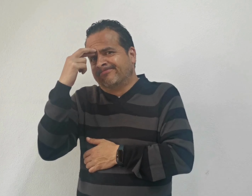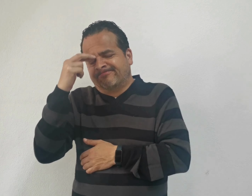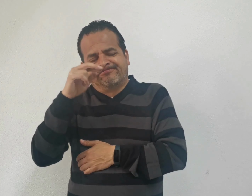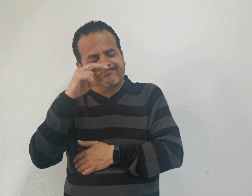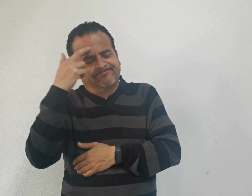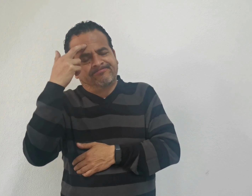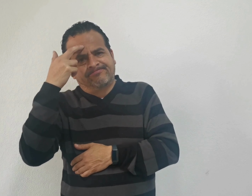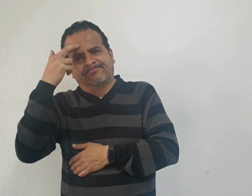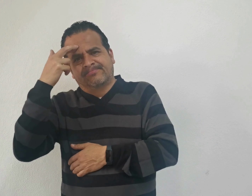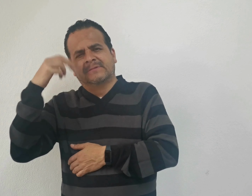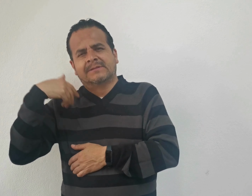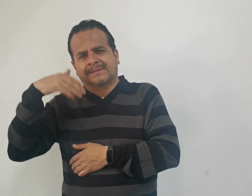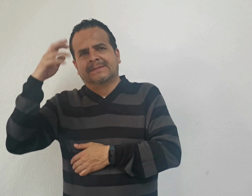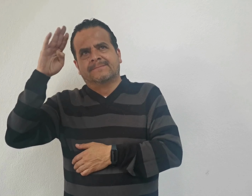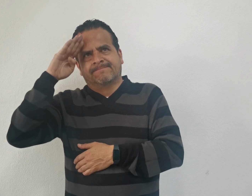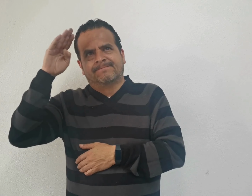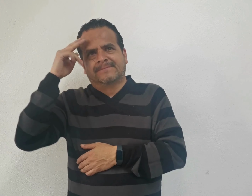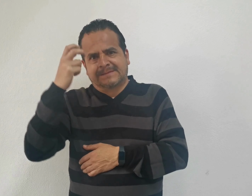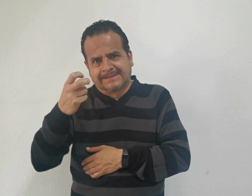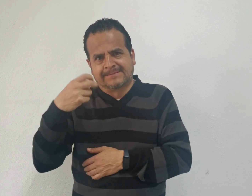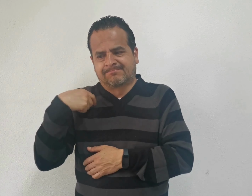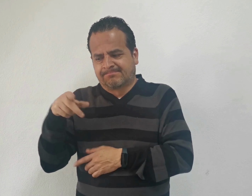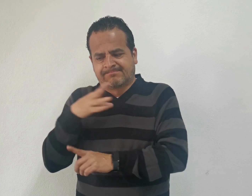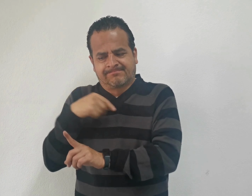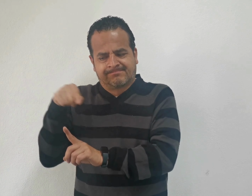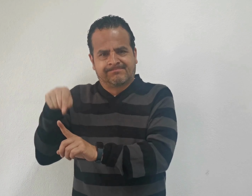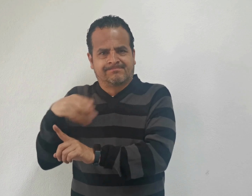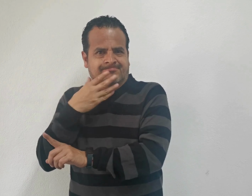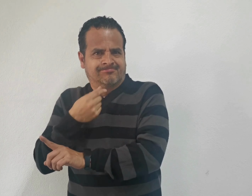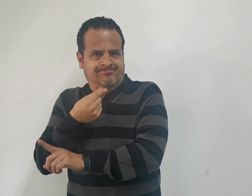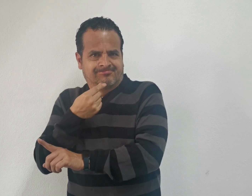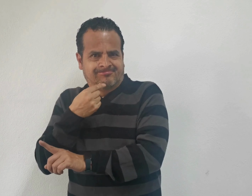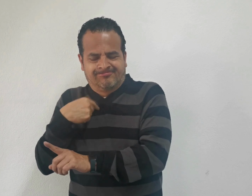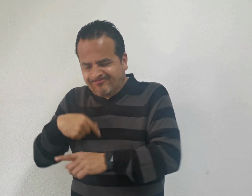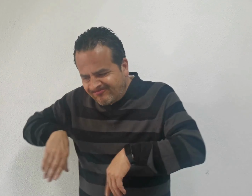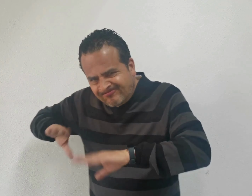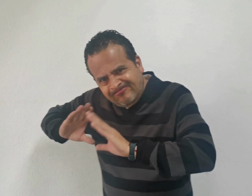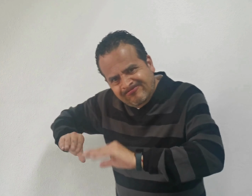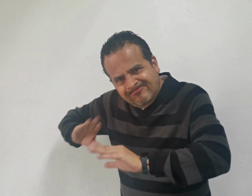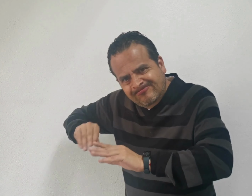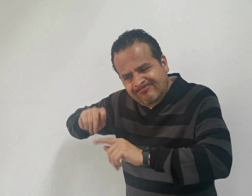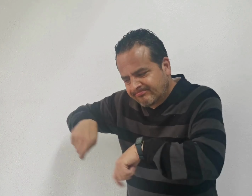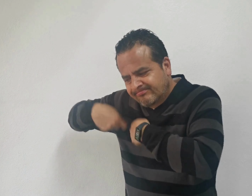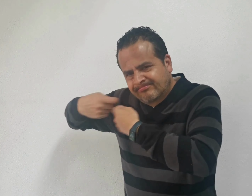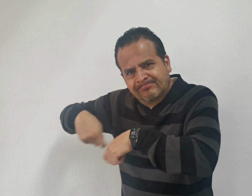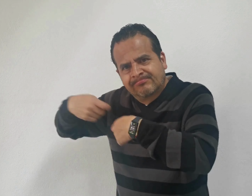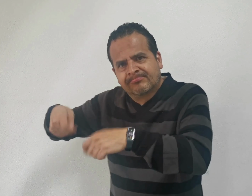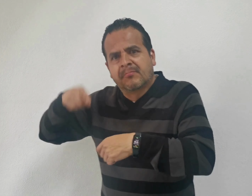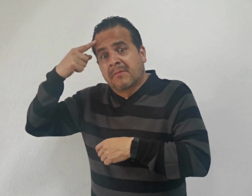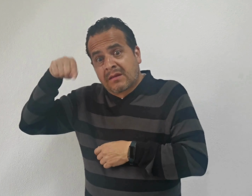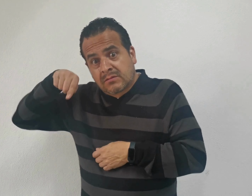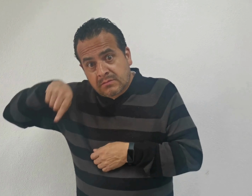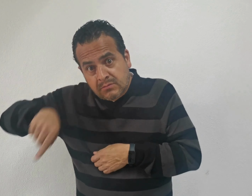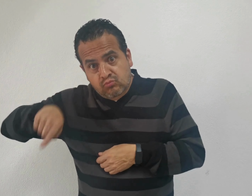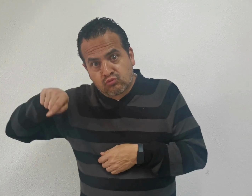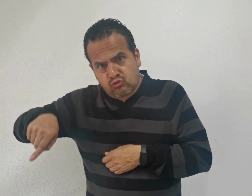creando estos nuevos recuerdos todas estas nuevas tradiciones o estos nuevos espacios en donde no solo como adultos hagamos